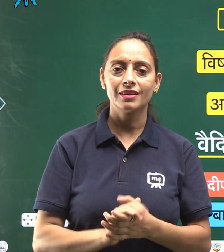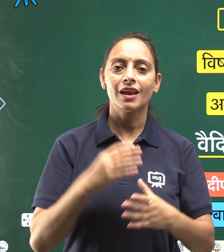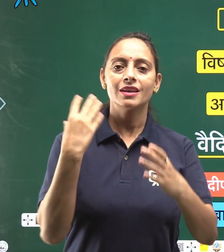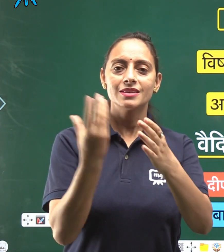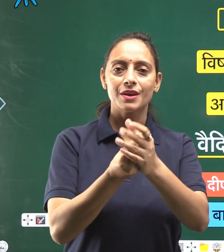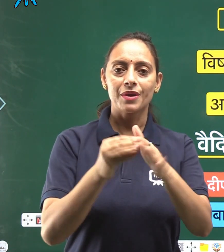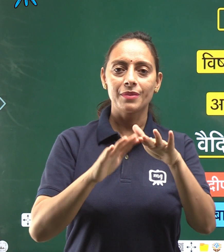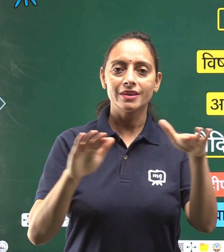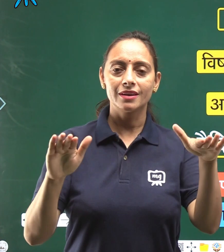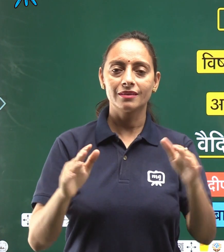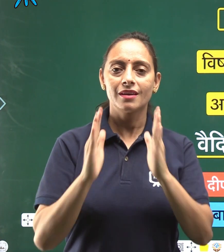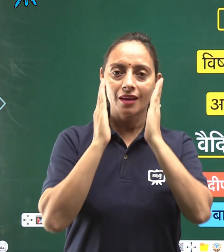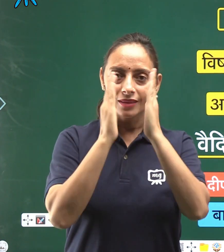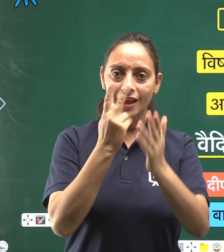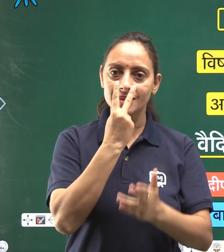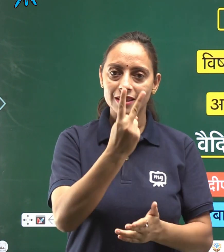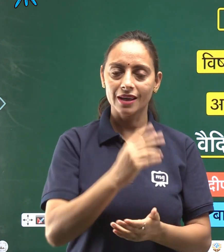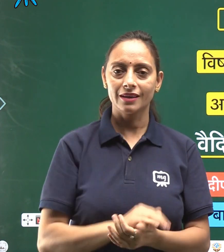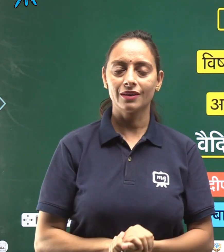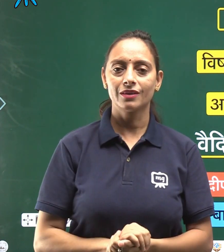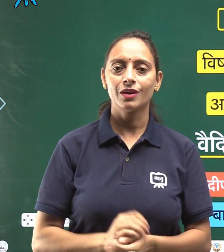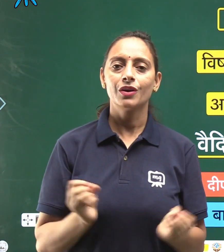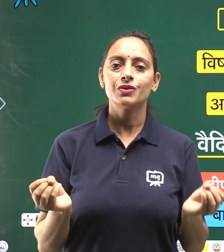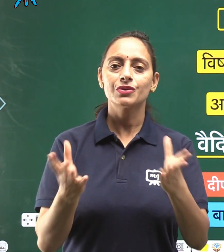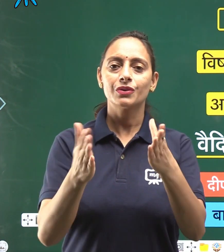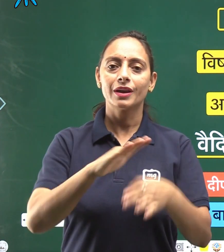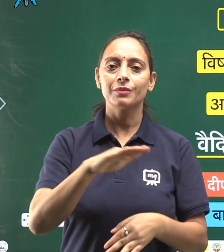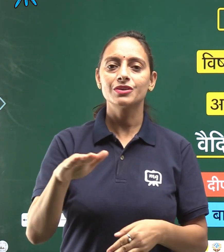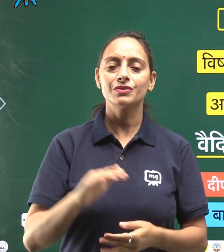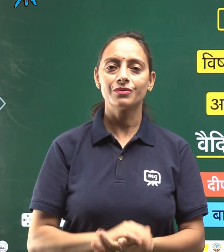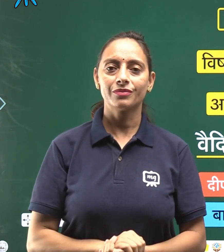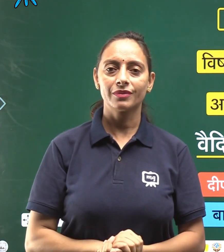सभी बच्चे ध्यान से देखेंगे। शुरू करें बच्चों।